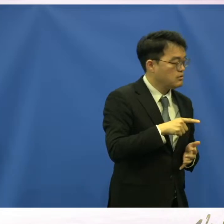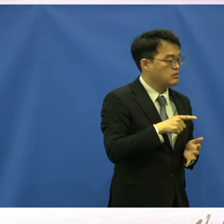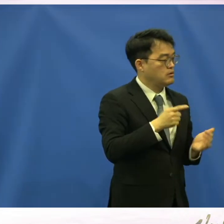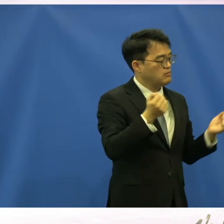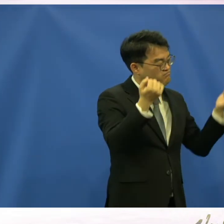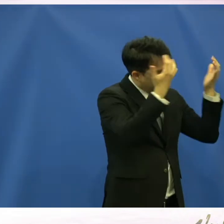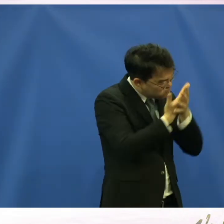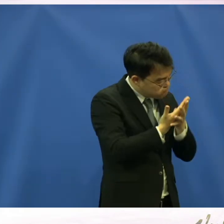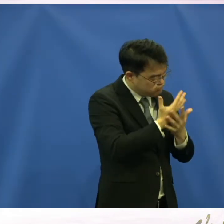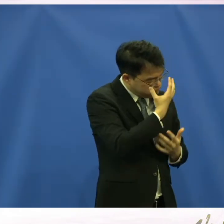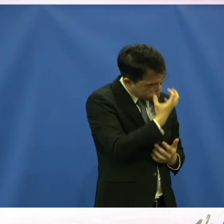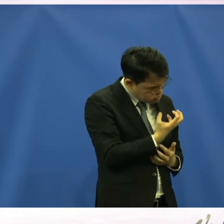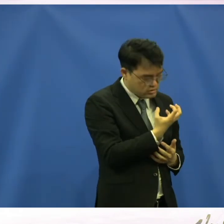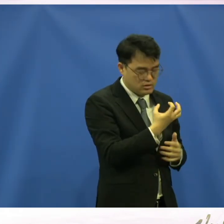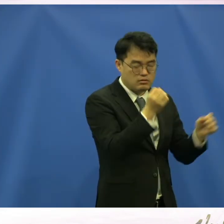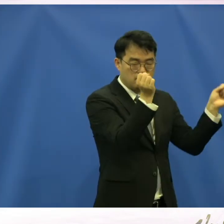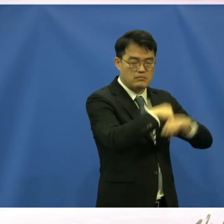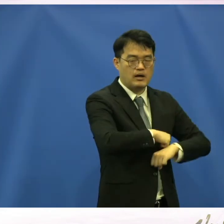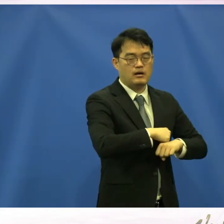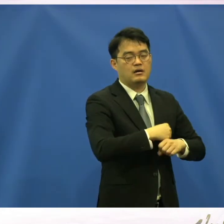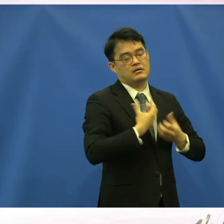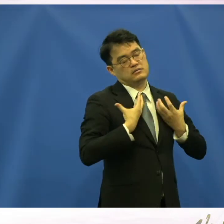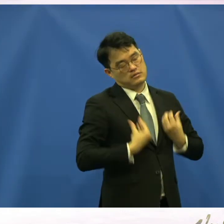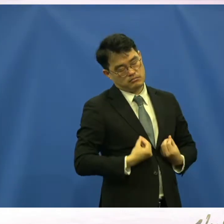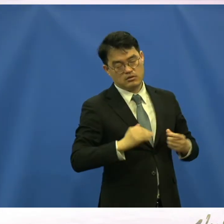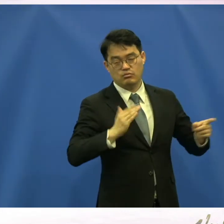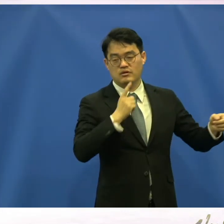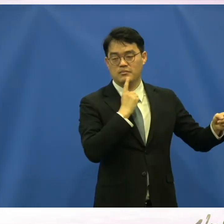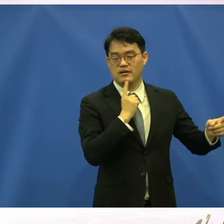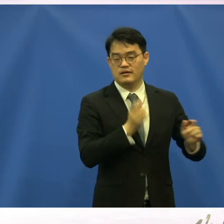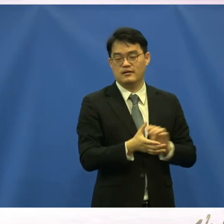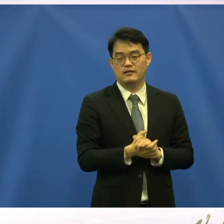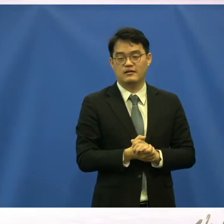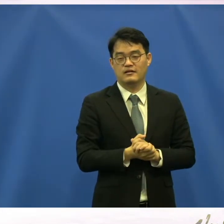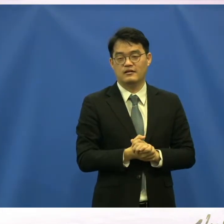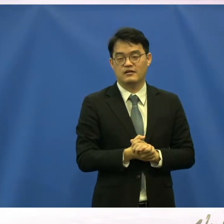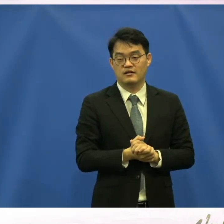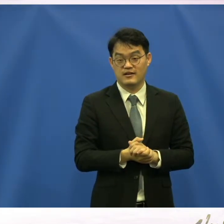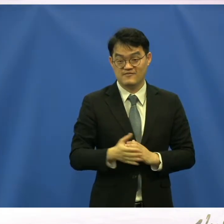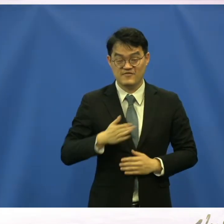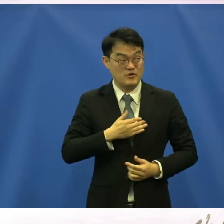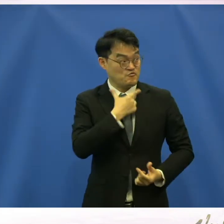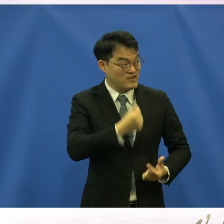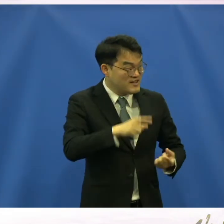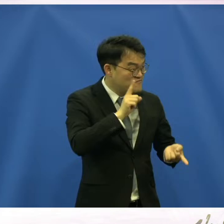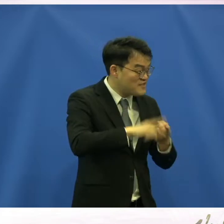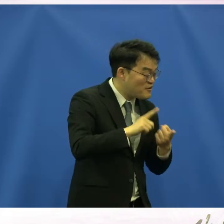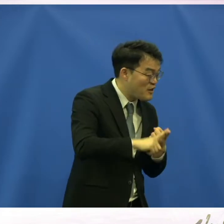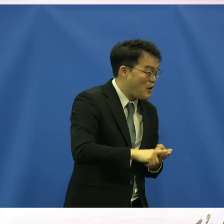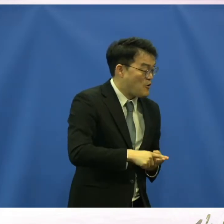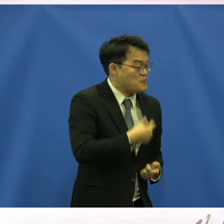우리가 우리의 힘으로 쌓은 것은 하나님의 흙으로 떠 있어요. 그게 바벨탑입니다.